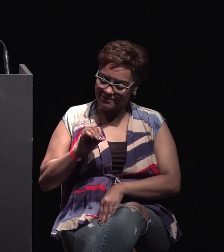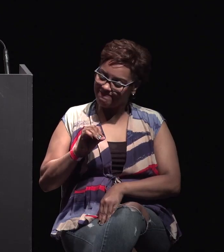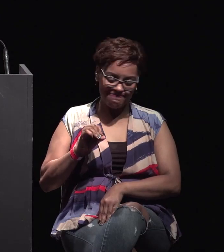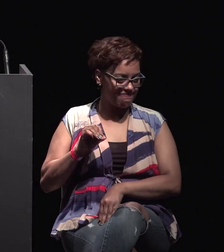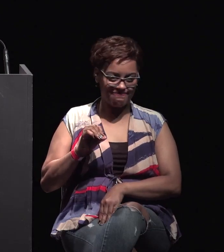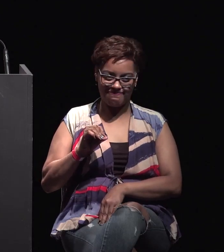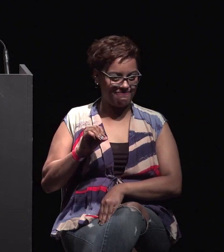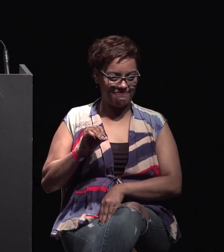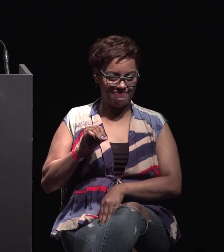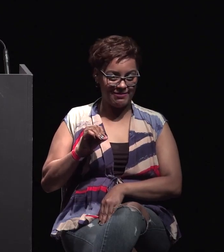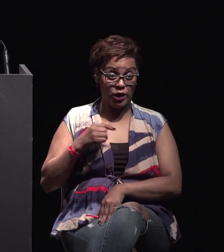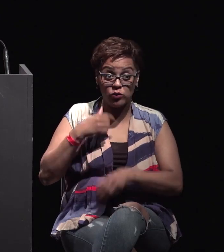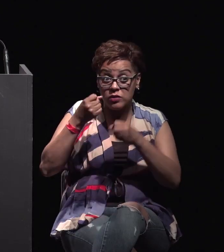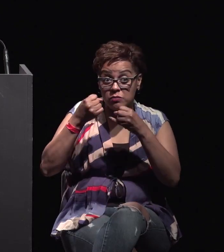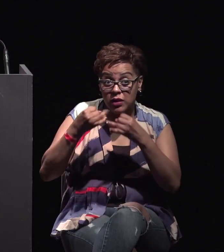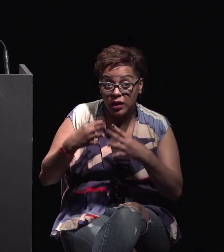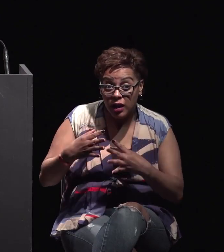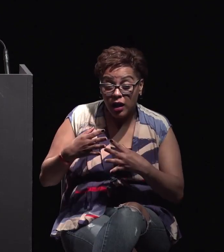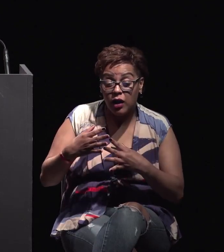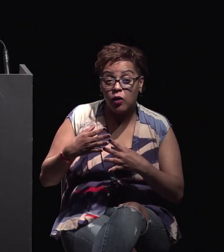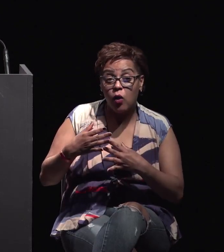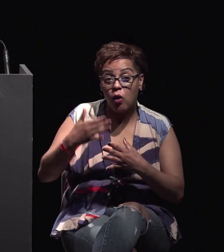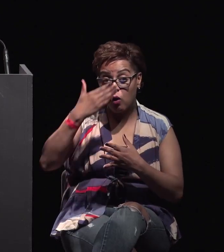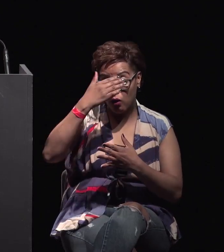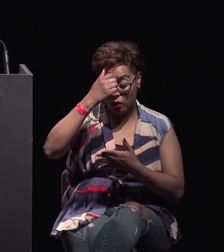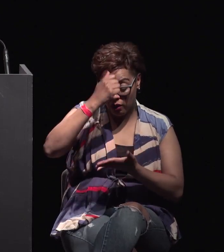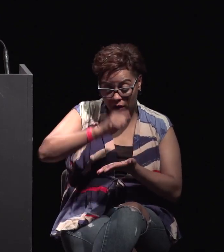falando de escritoras de literatura.